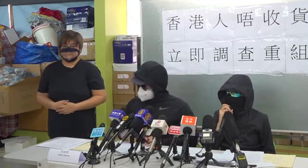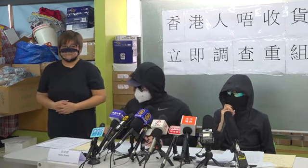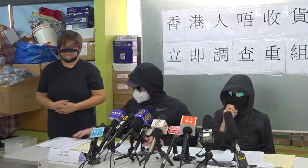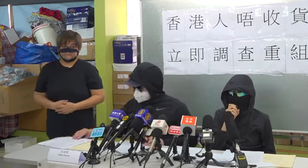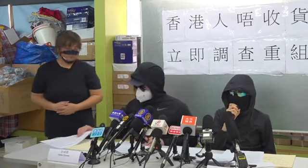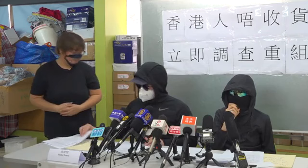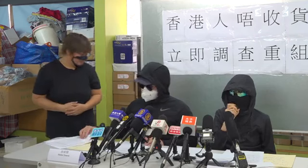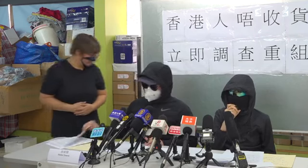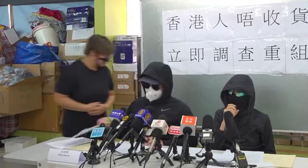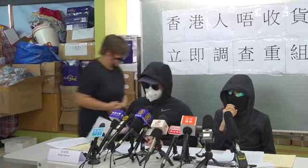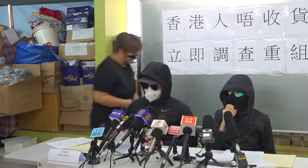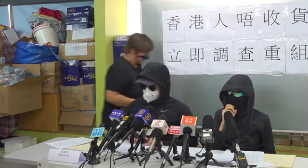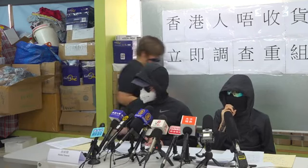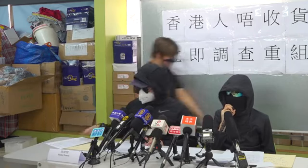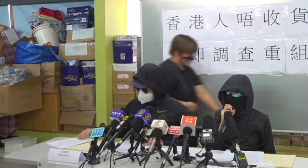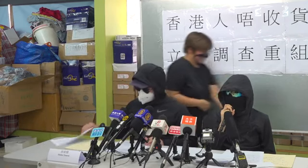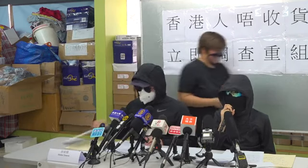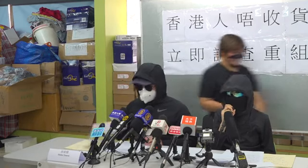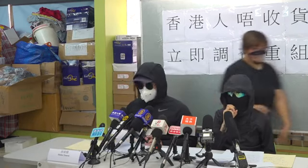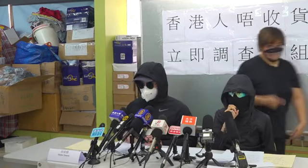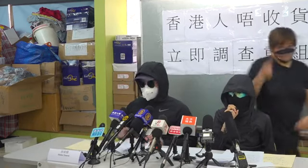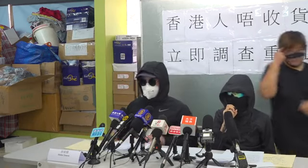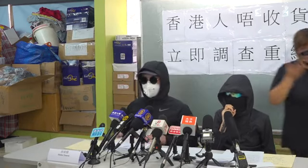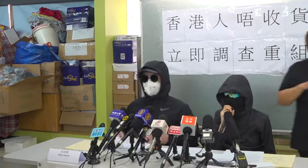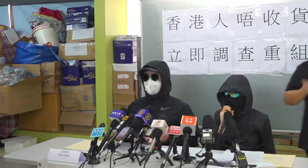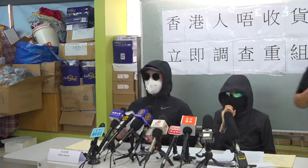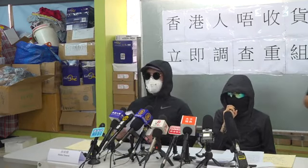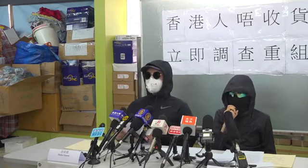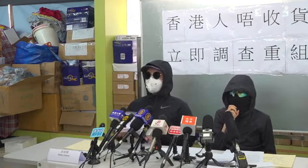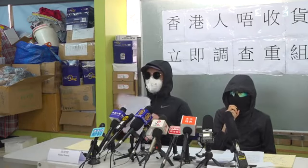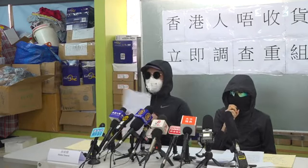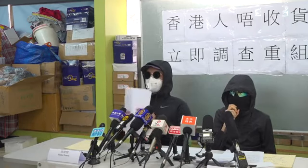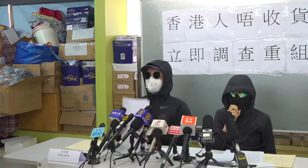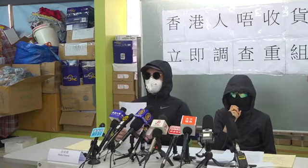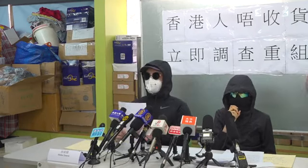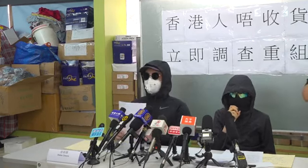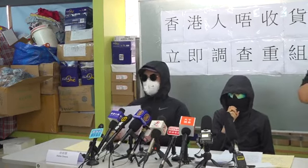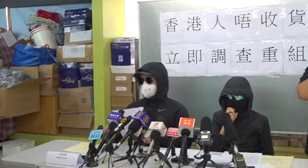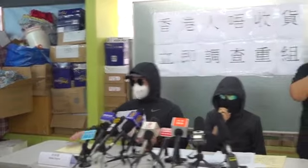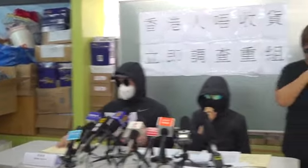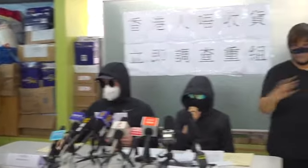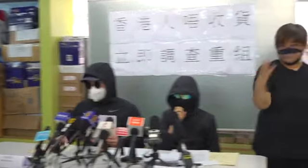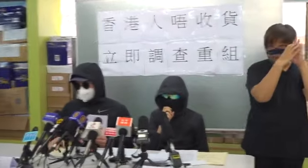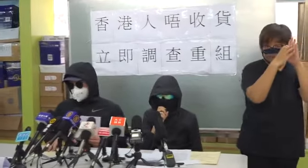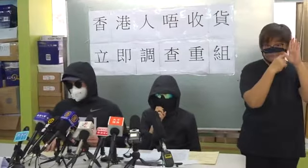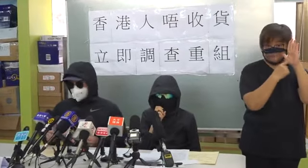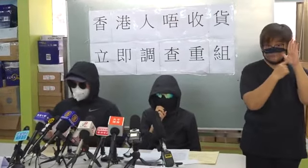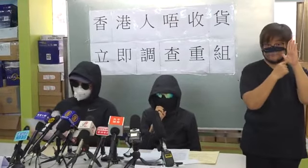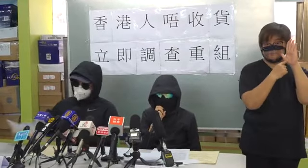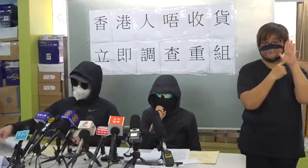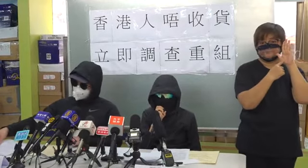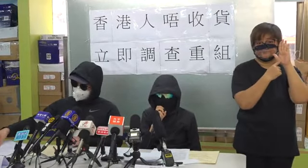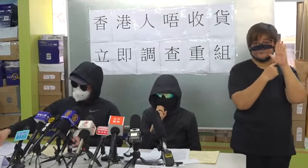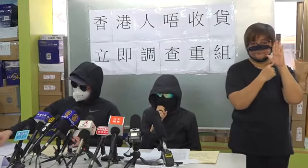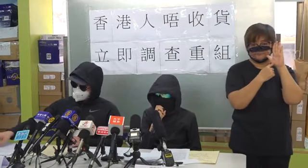今日下晝將會公布監警會呢份報告嘅時候，同一日 較早前梁君彥主席佢係